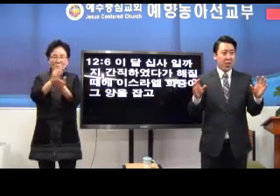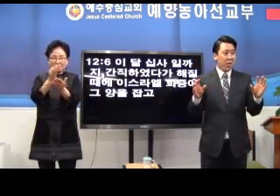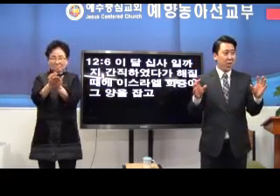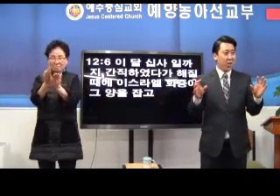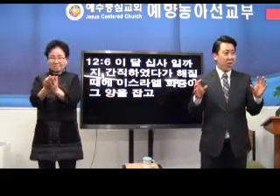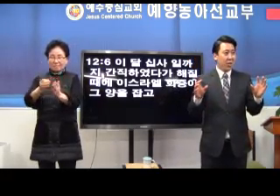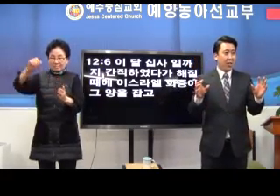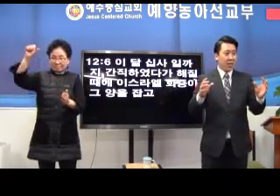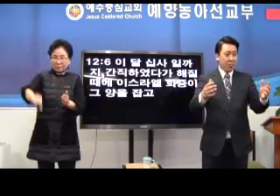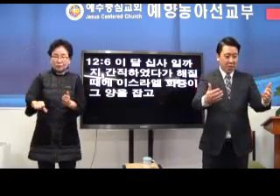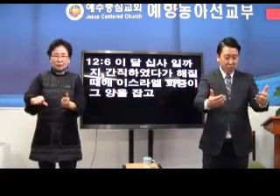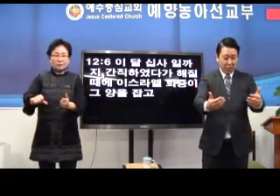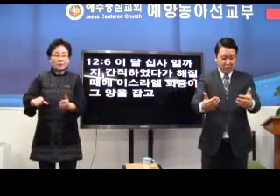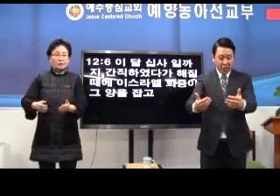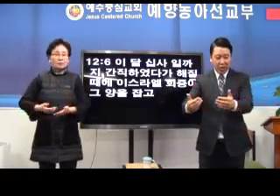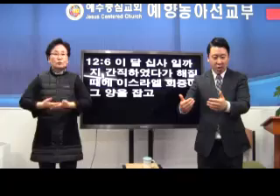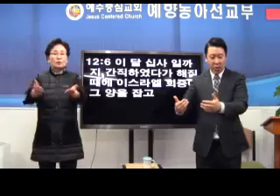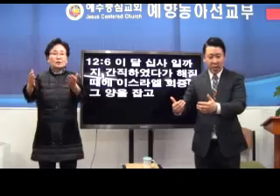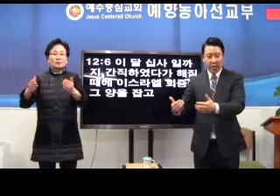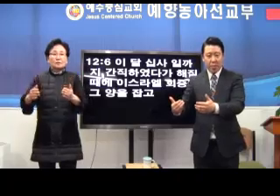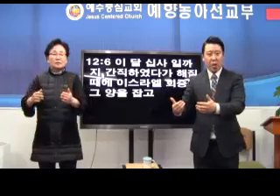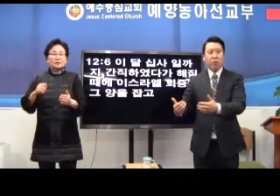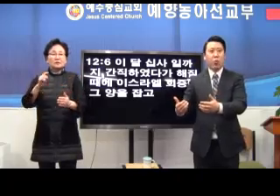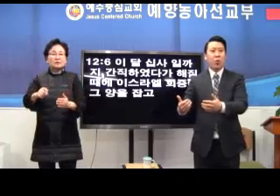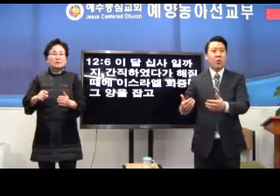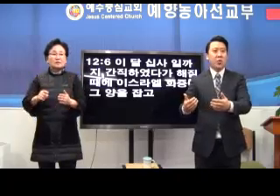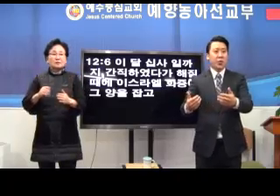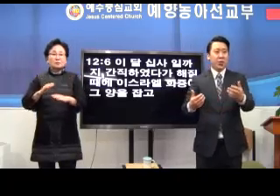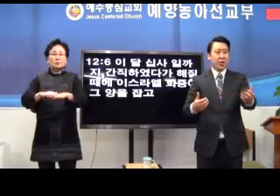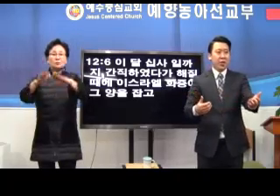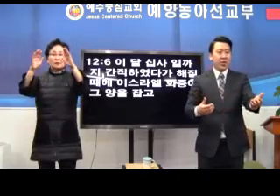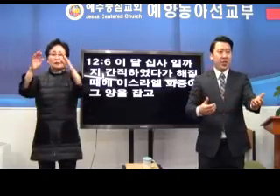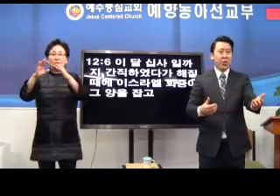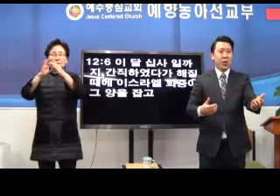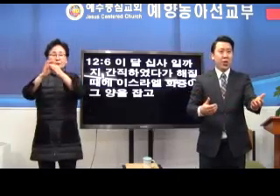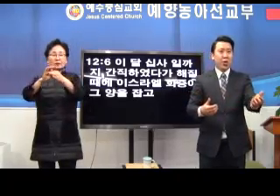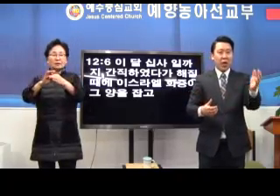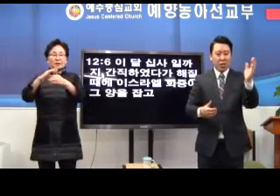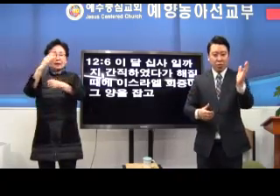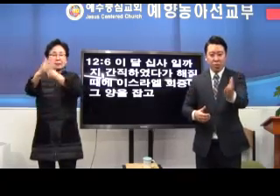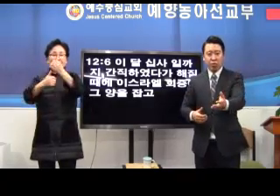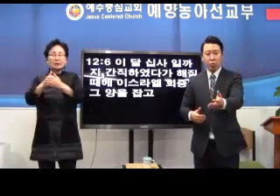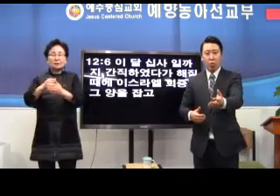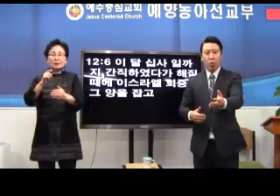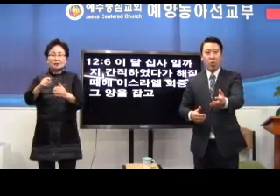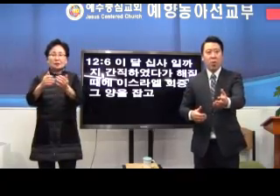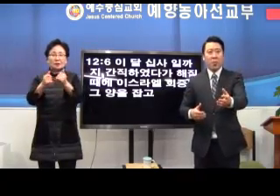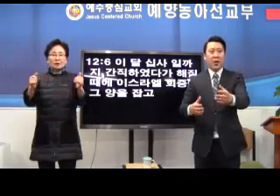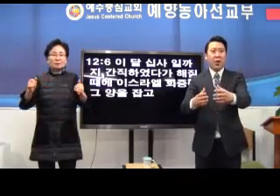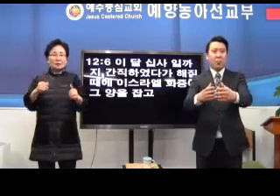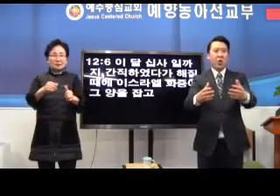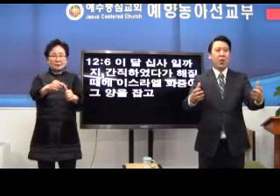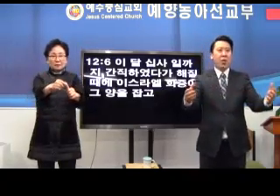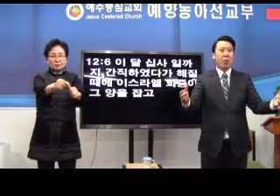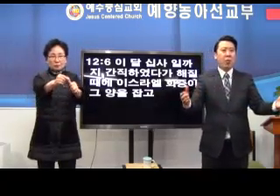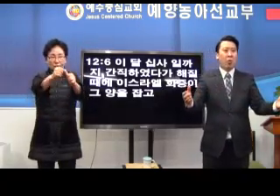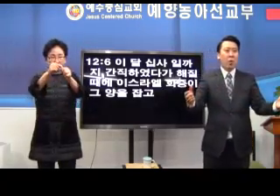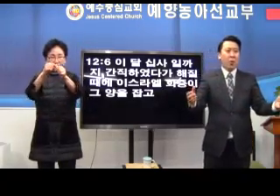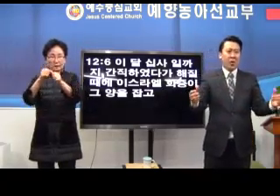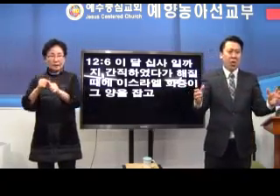통해서 이렇게 백성들을 끌어내려고 하나님이 아주 놀라운 기적 역사를 일으키시죠. 가축이 죽고 바다가 피가 되고 여러